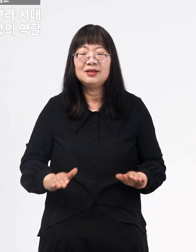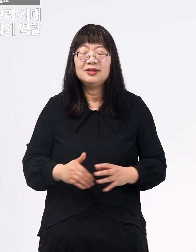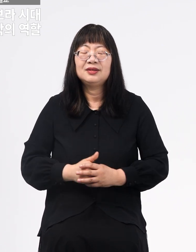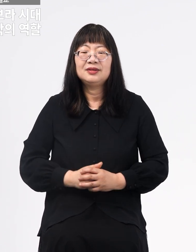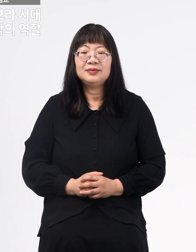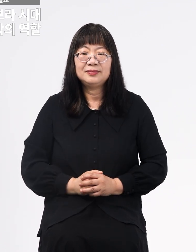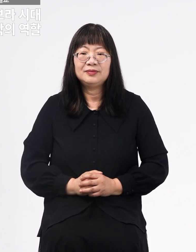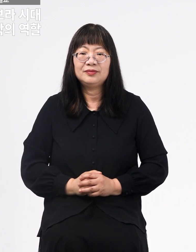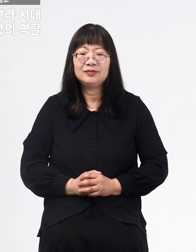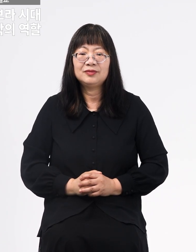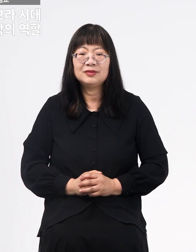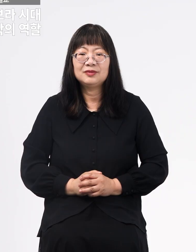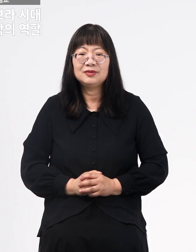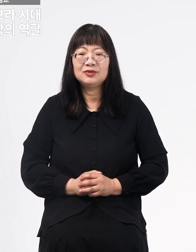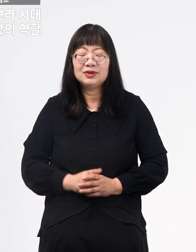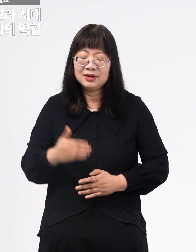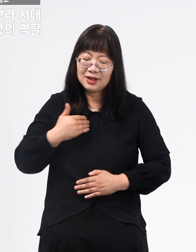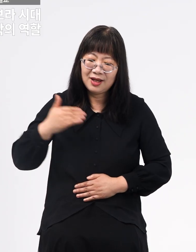없네.